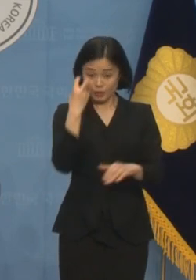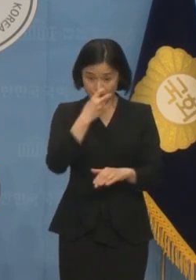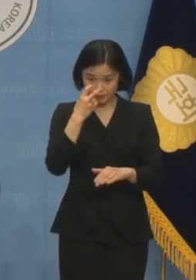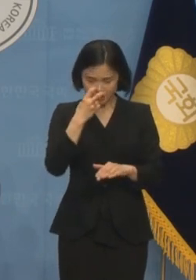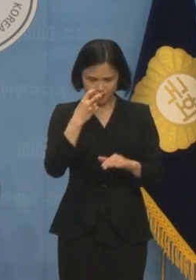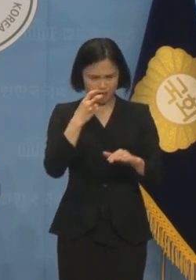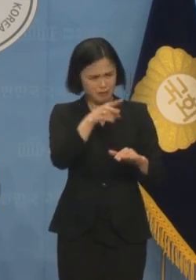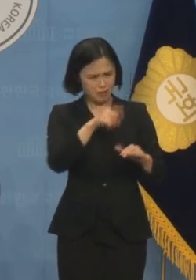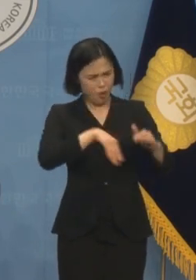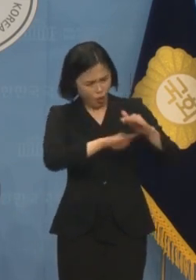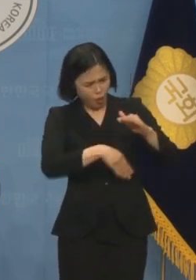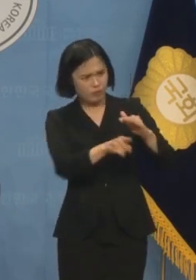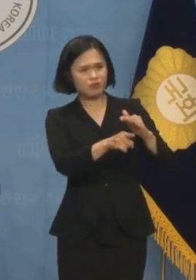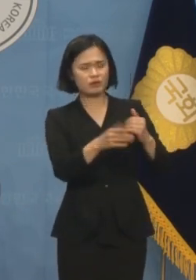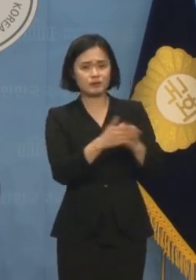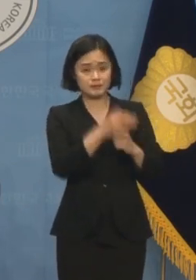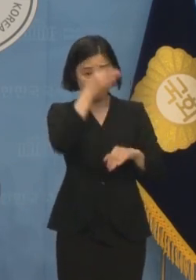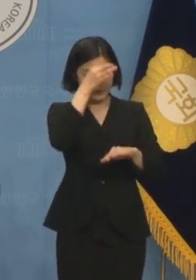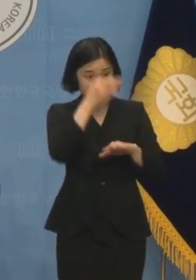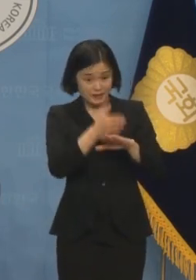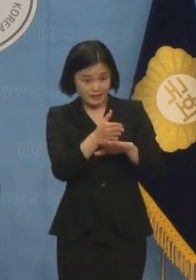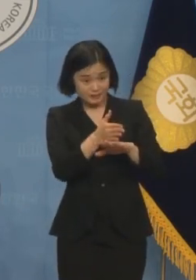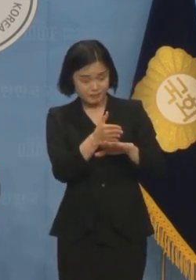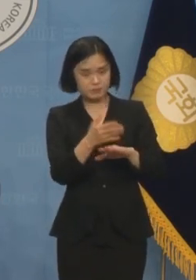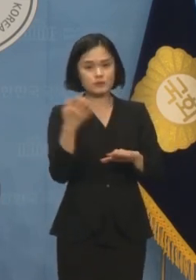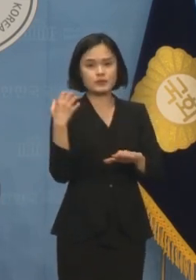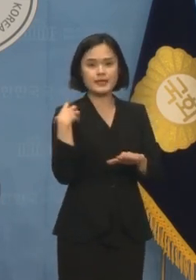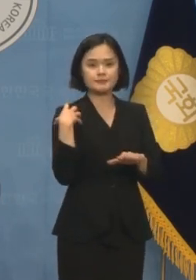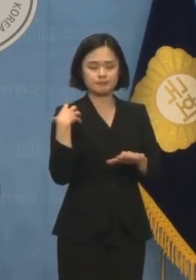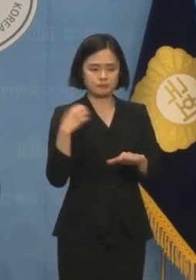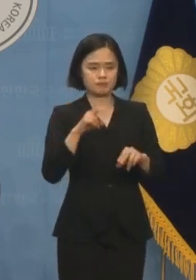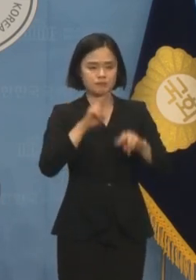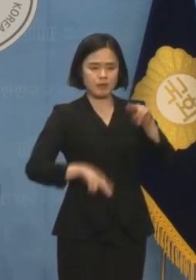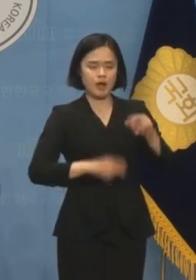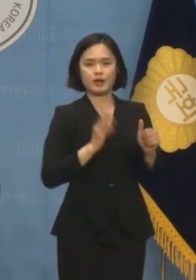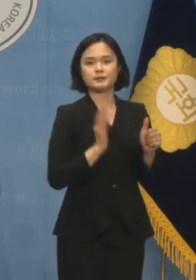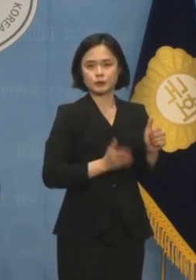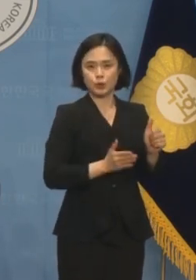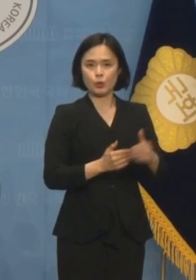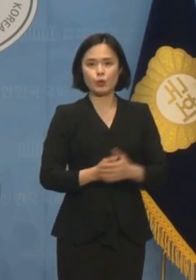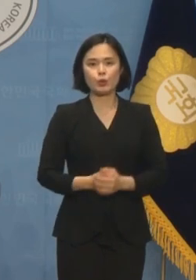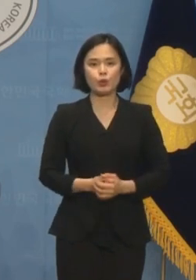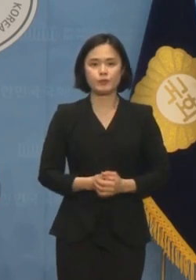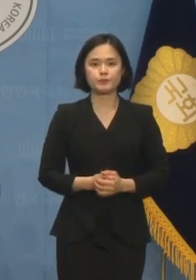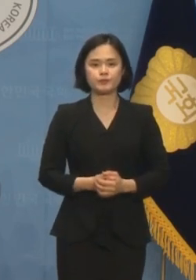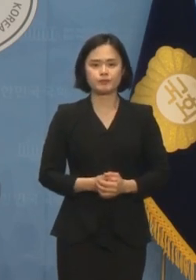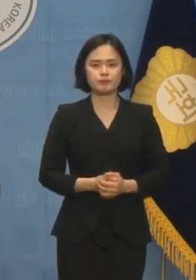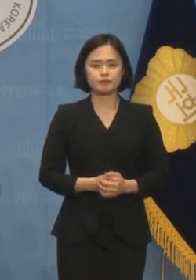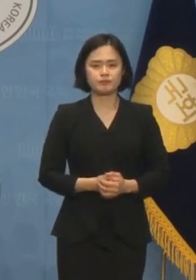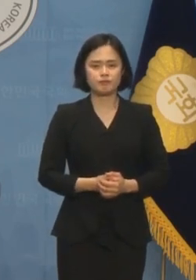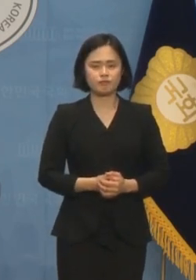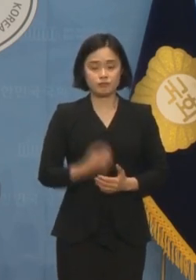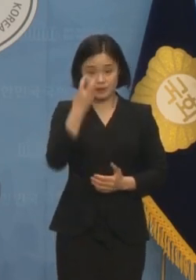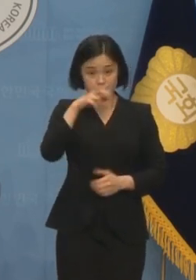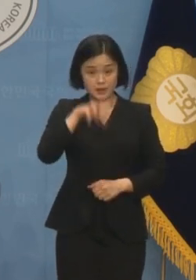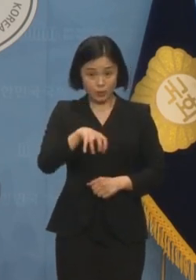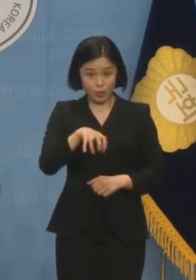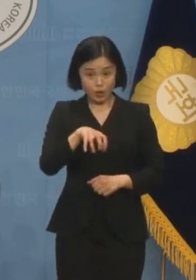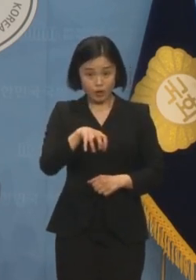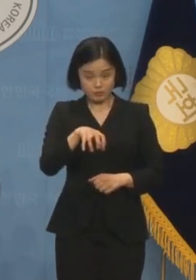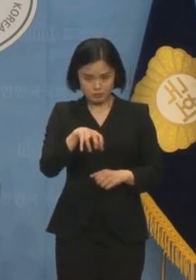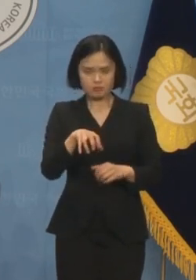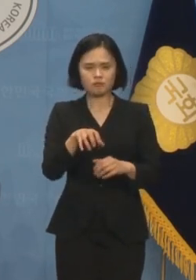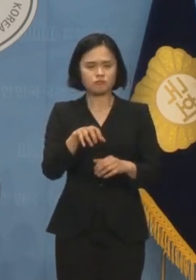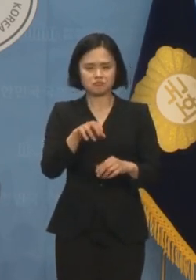사퇴하십시오. 기교 없이 직선으로 살았다 했으니 기교 없이 직선으로 쭉 감사원 밖으로